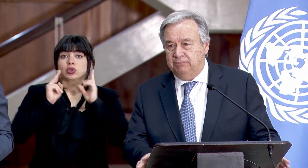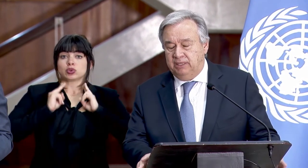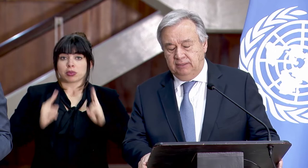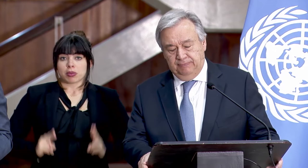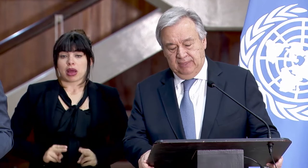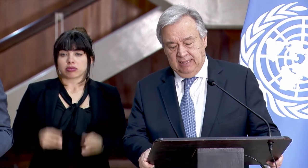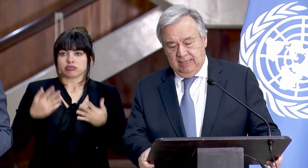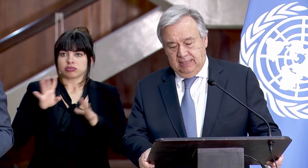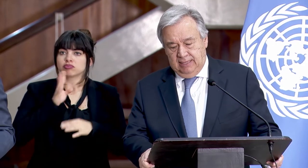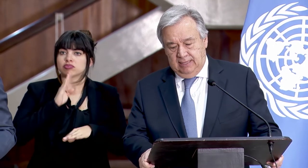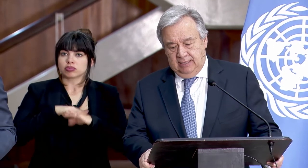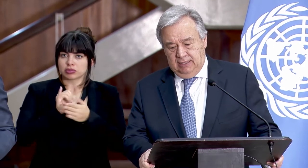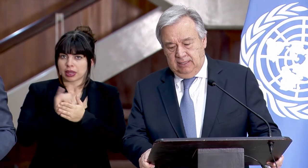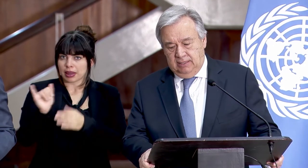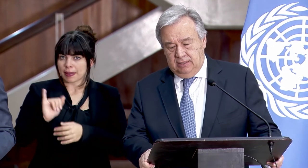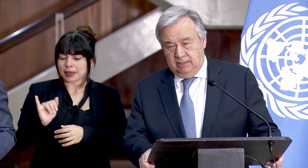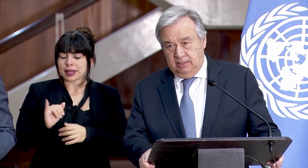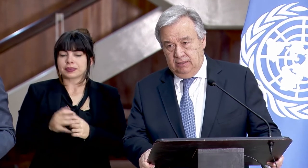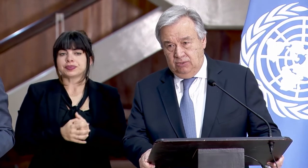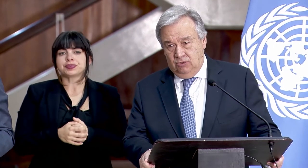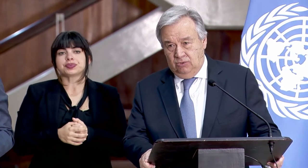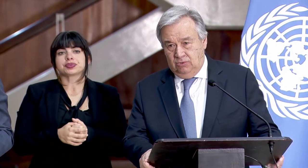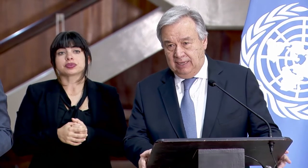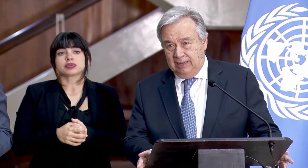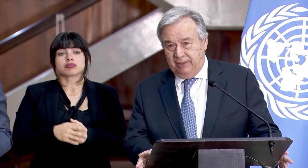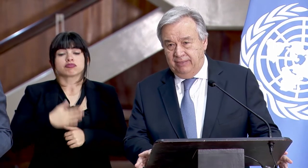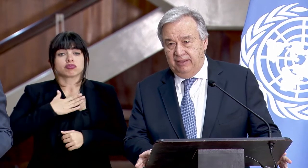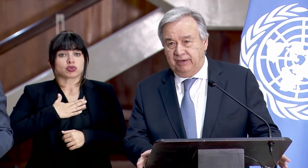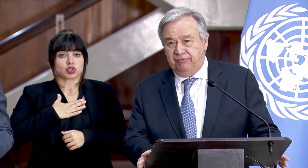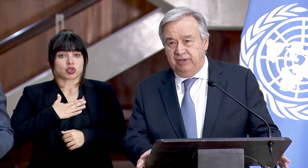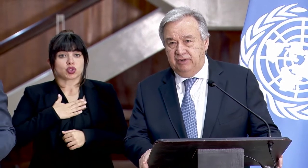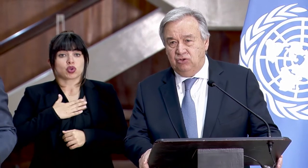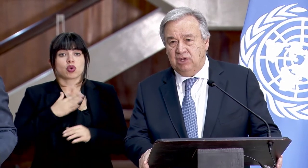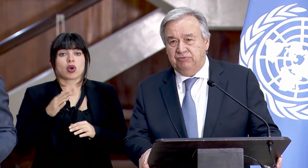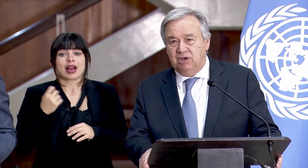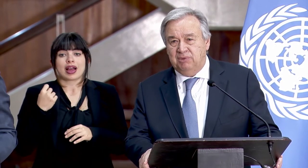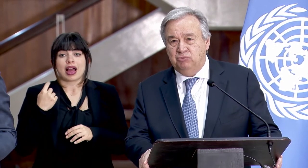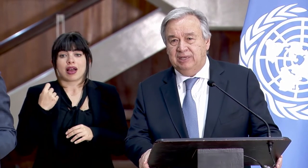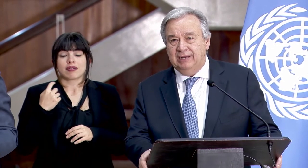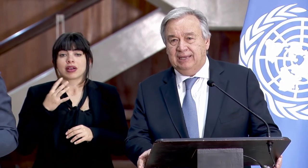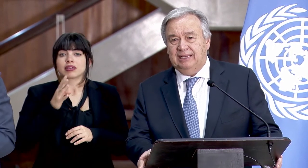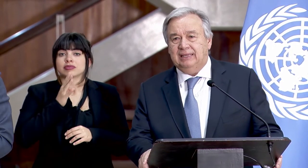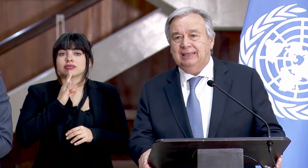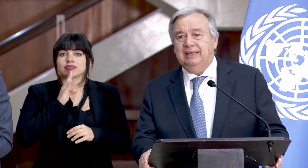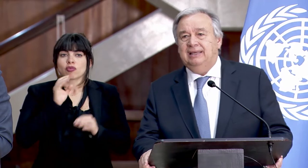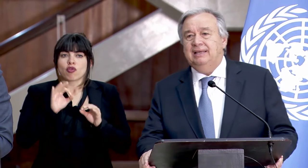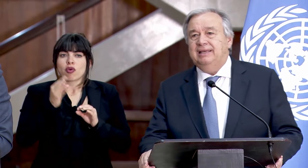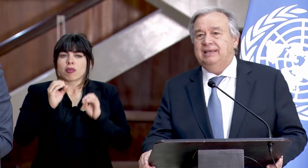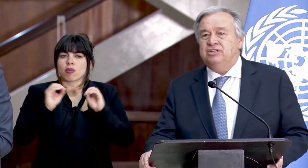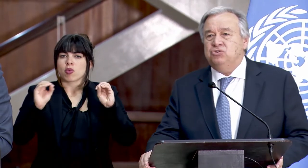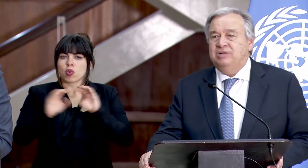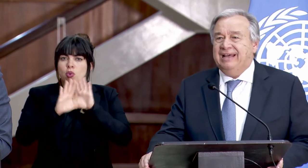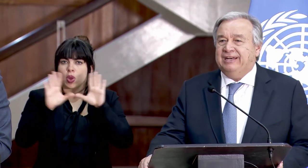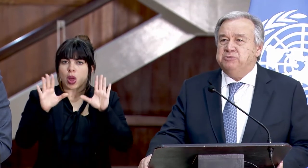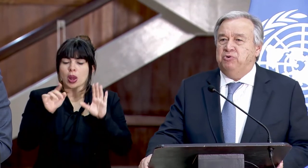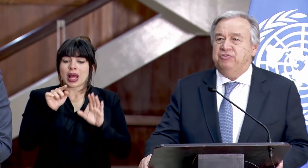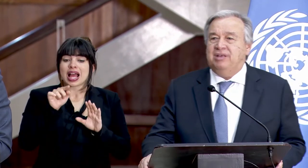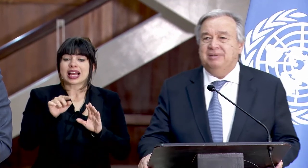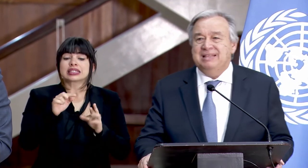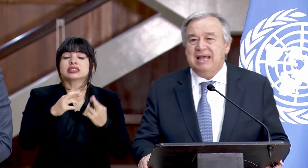hecho también. Y yo acabé de referir de una forma muy clara que es